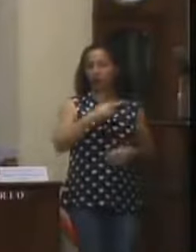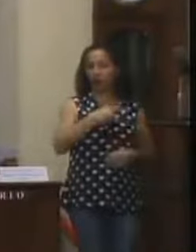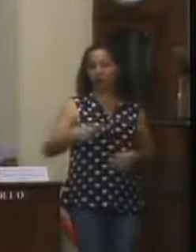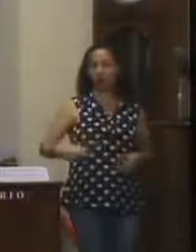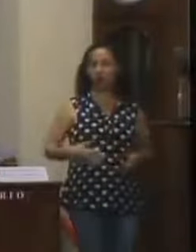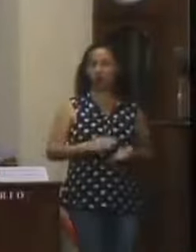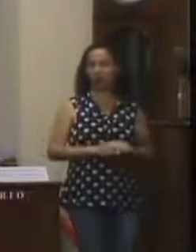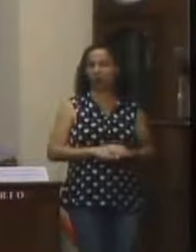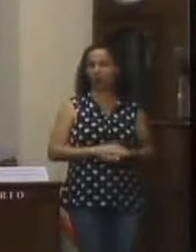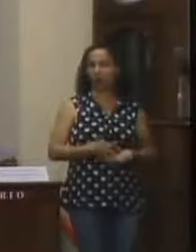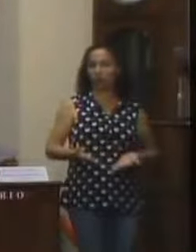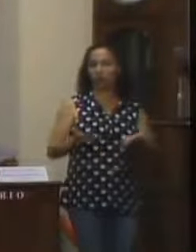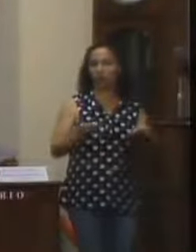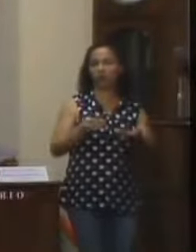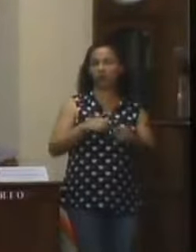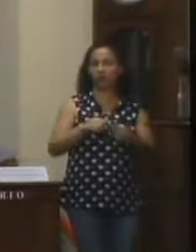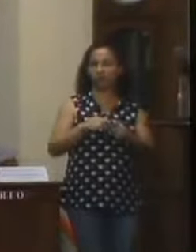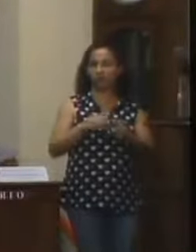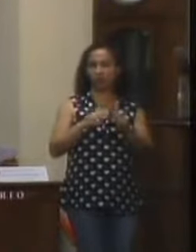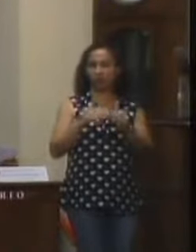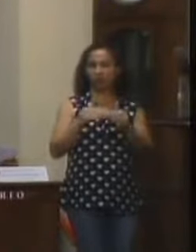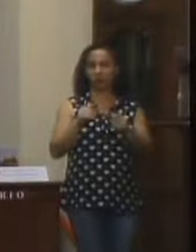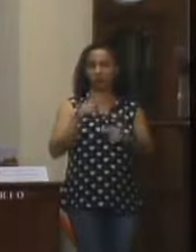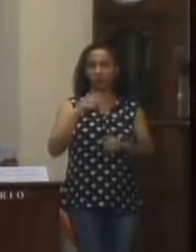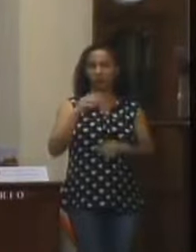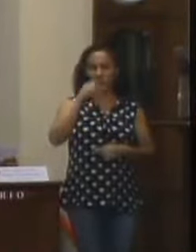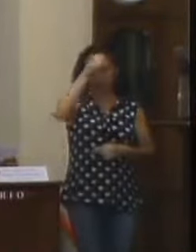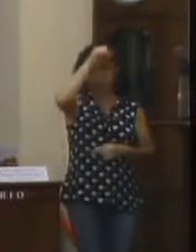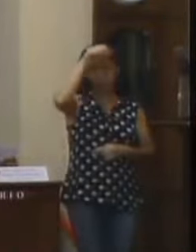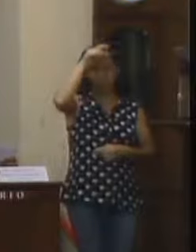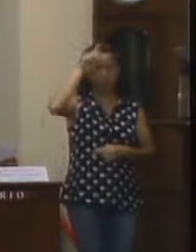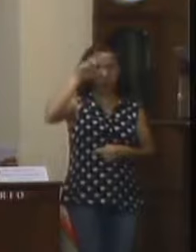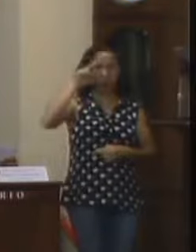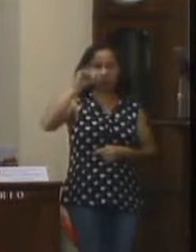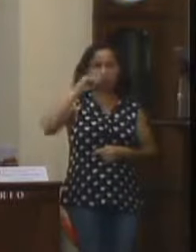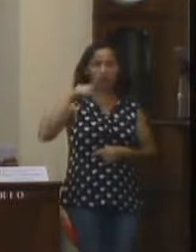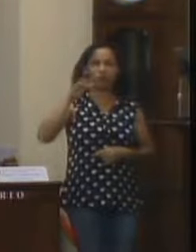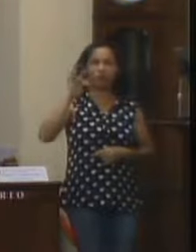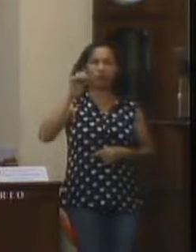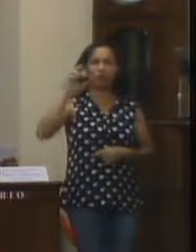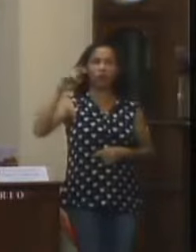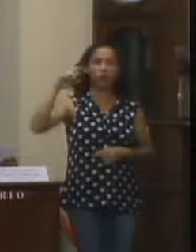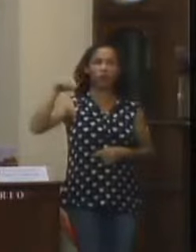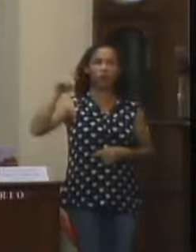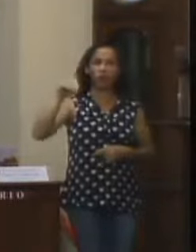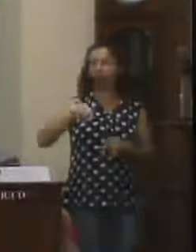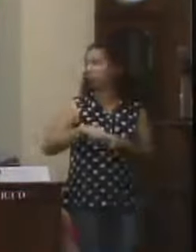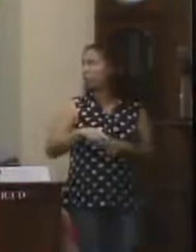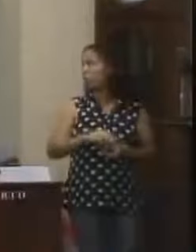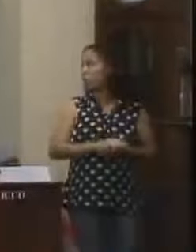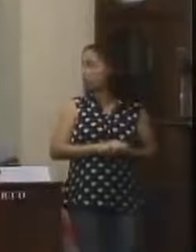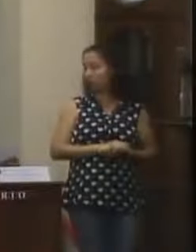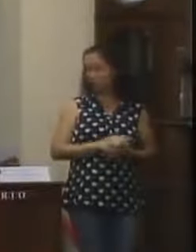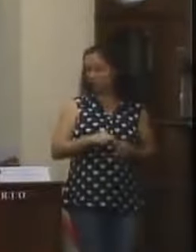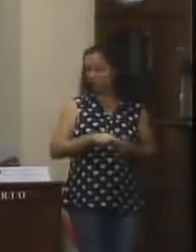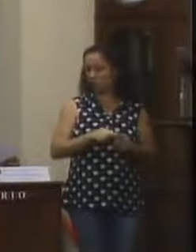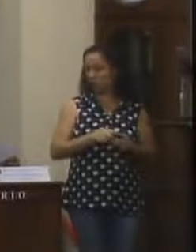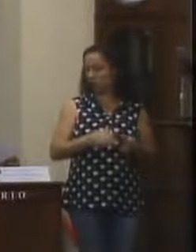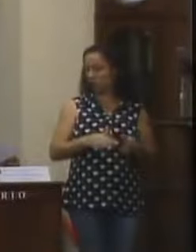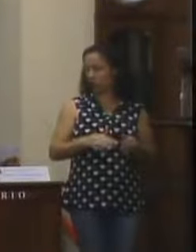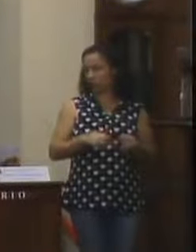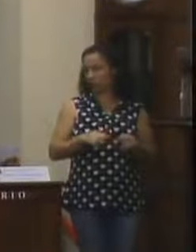Igreja Casa o encaminhamento da presente indicação ao excelentíssimo senhor prefeito municipal Luiz Fernando Furtado da Graça. Com cópia para o